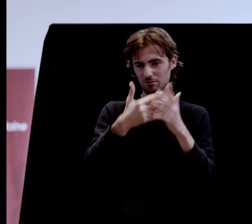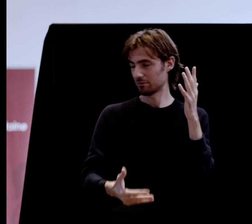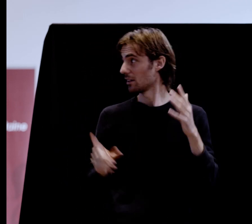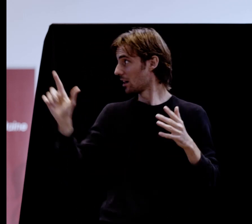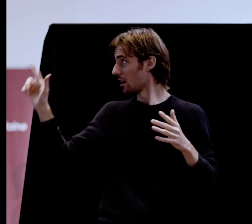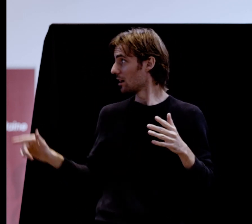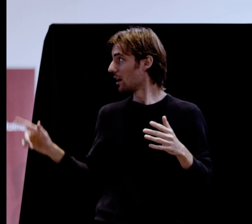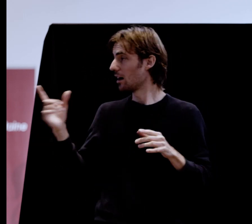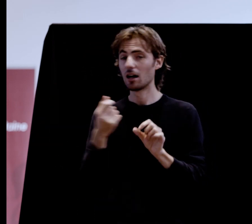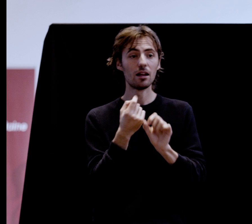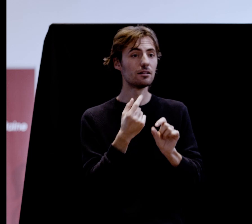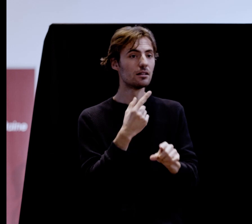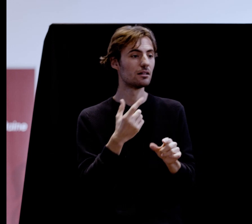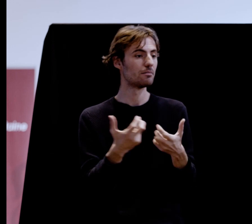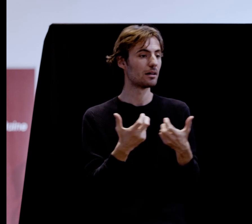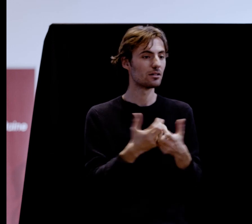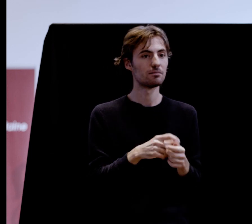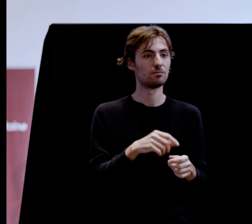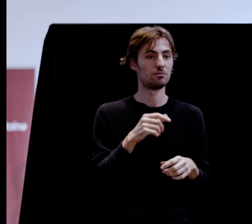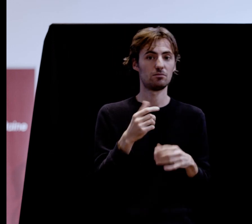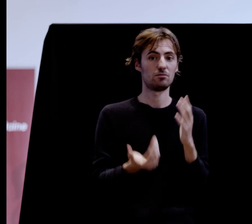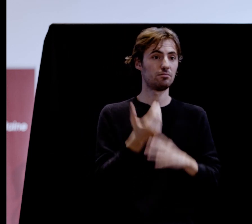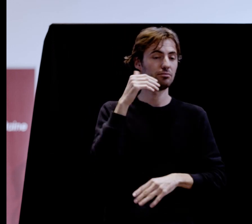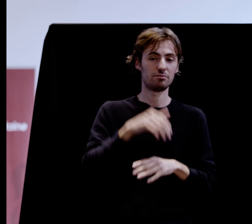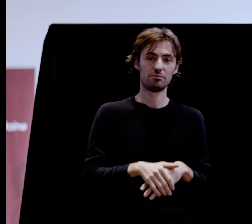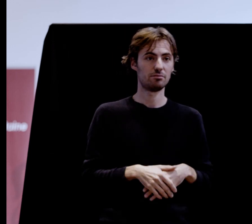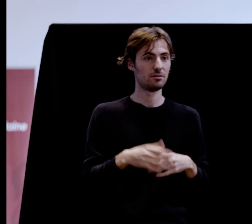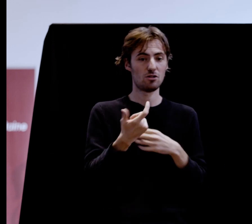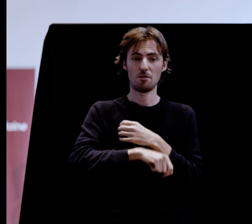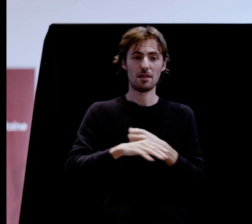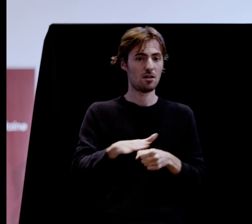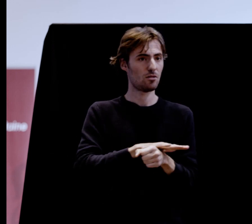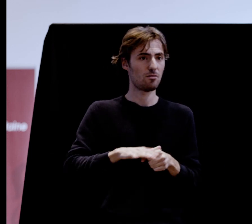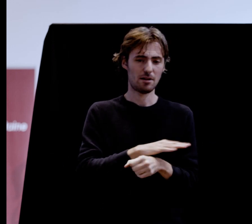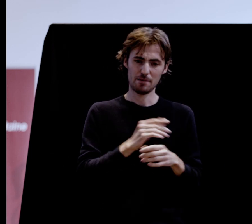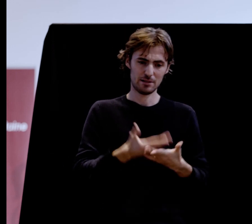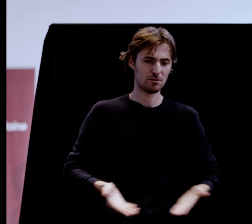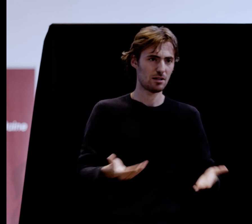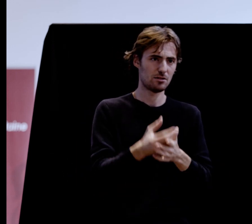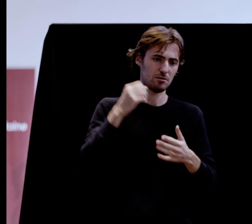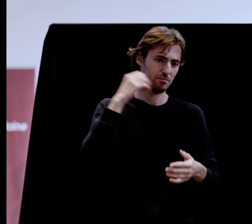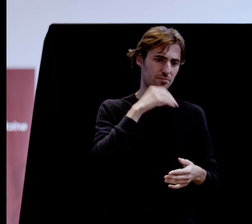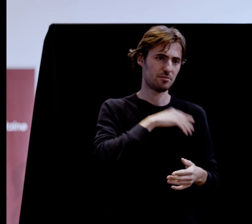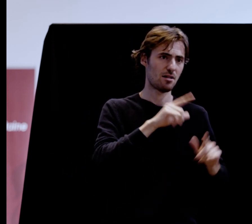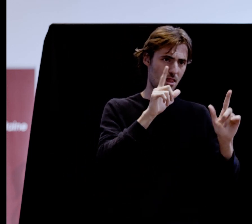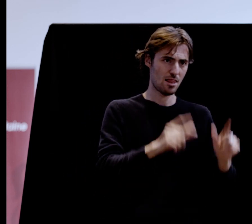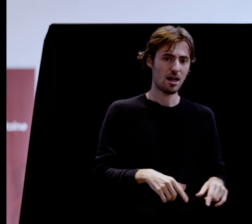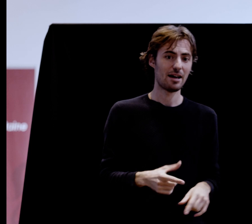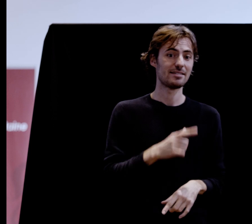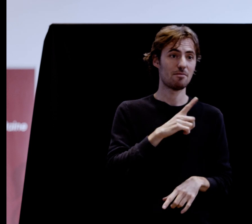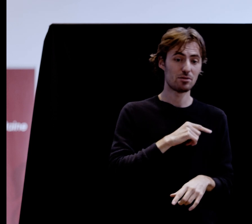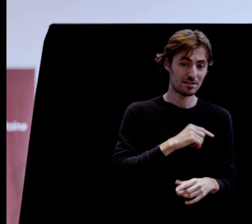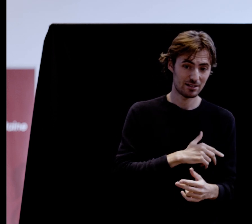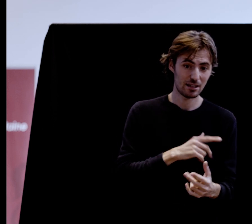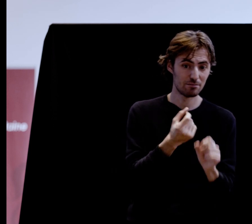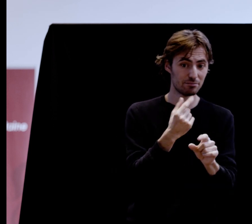Et ce chat, par exemple, il est accessible 24 heures sur 24, 7 jours sur 7, même dans les situations d'urgence absolue. Et ce sont des policiers qui répondent